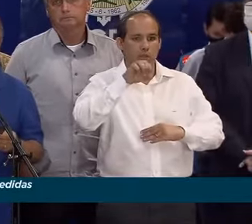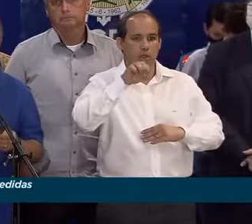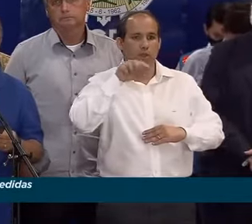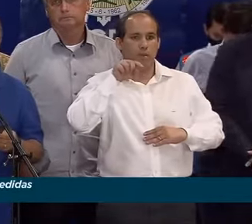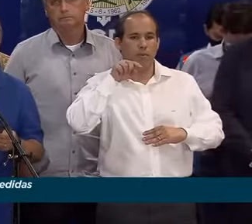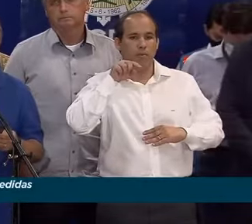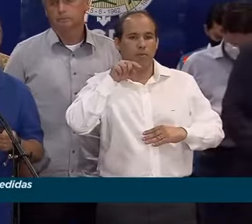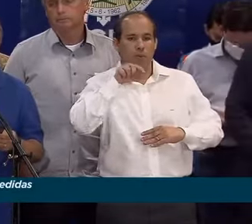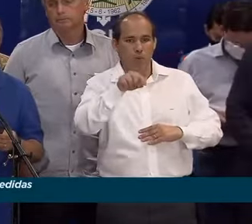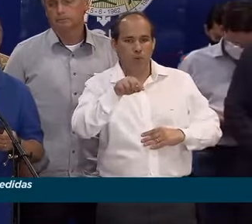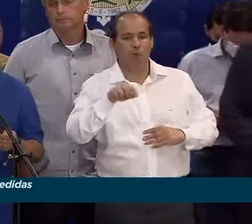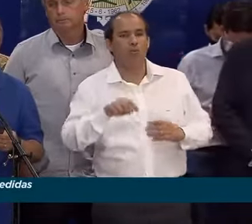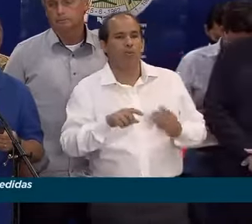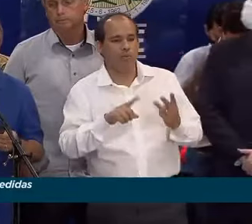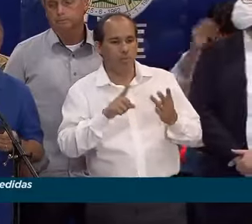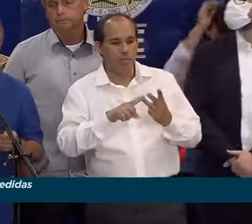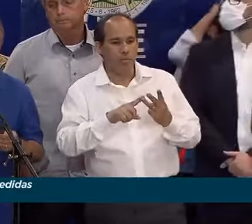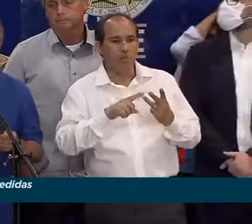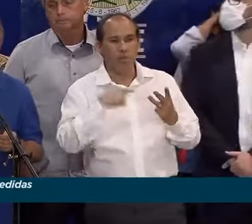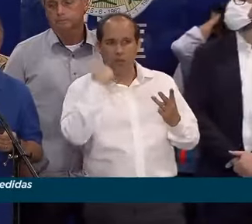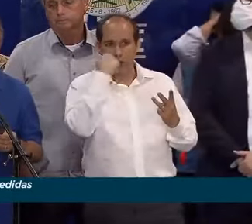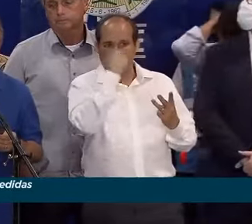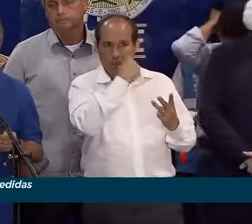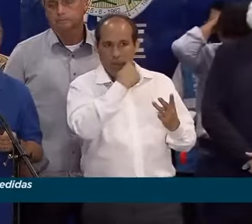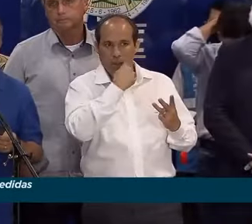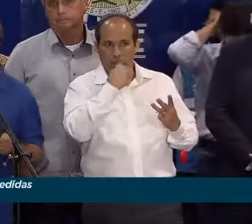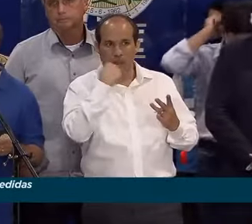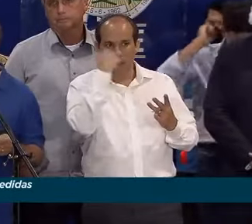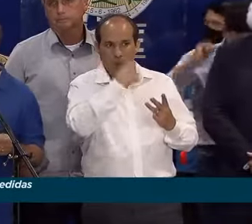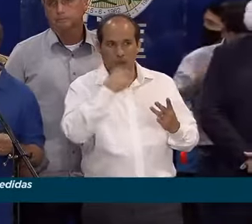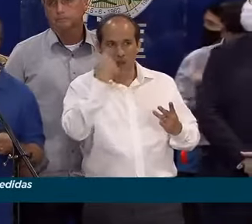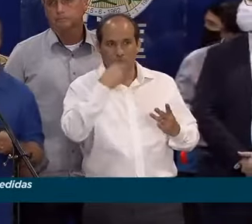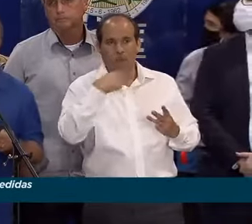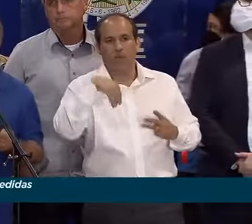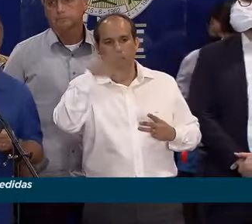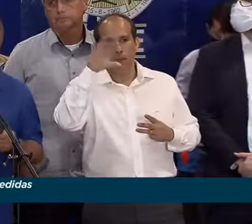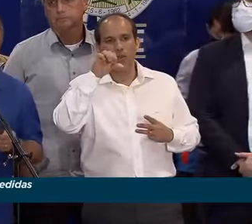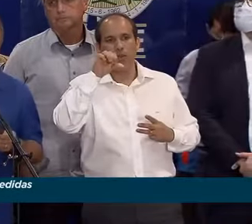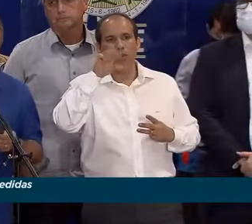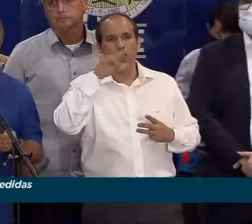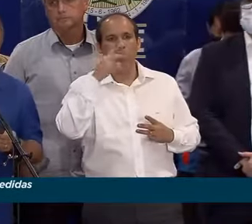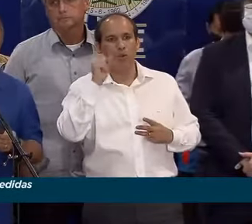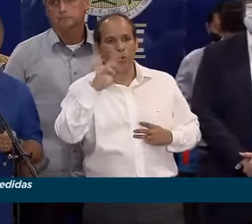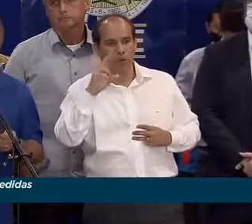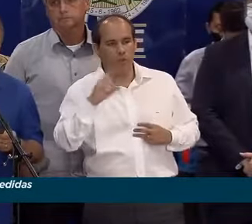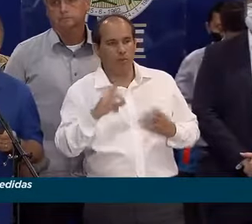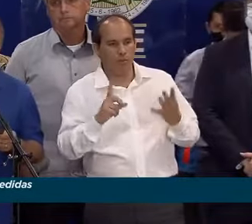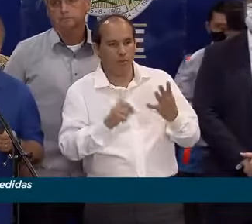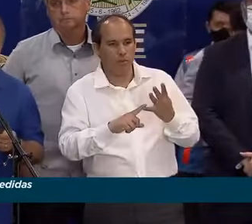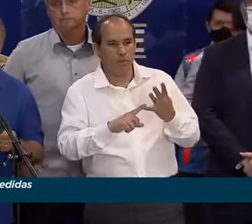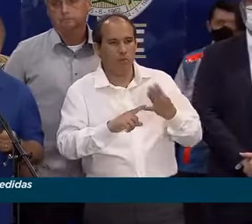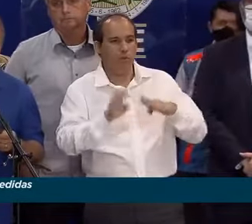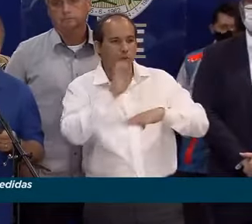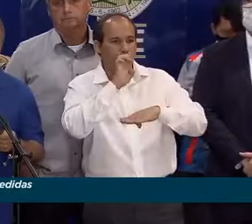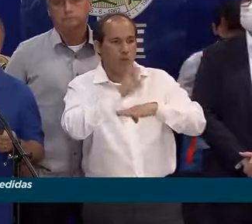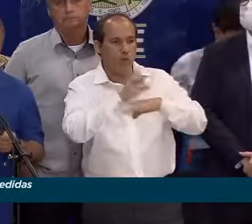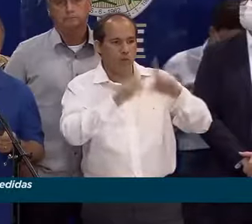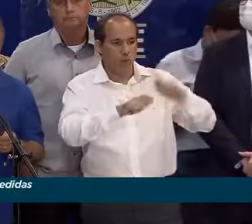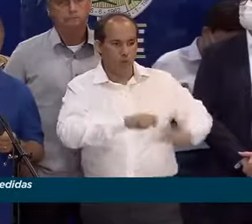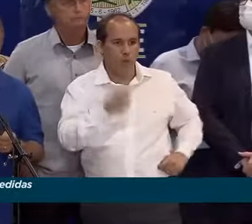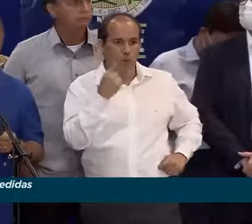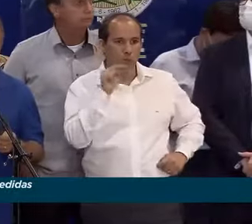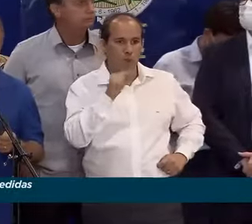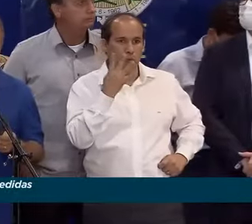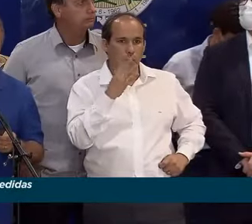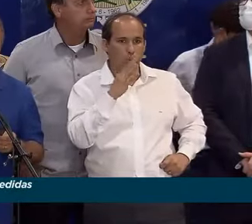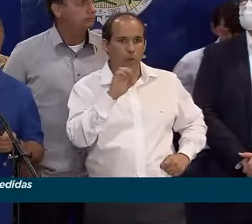né? Purus. Sena Madureira, 12,9 milhões, que nós sobrevoamos agora. O Estado do Acre, 1,4